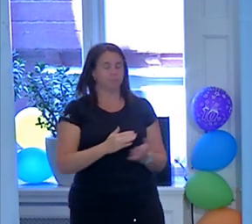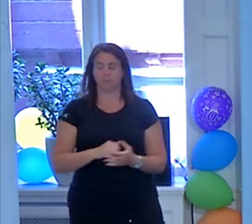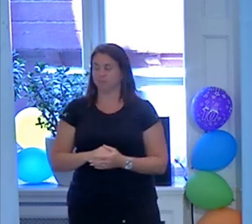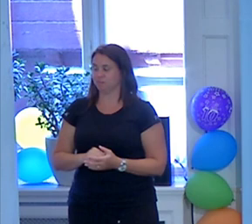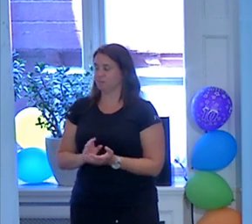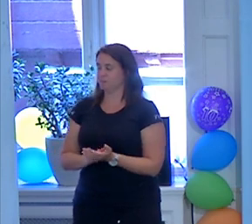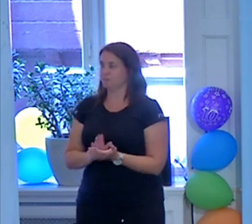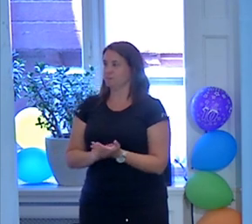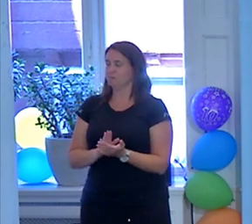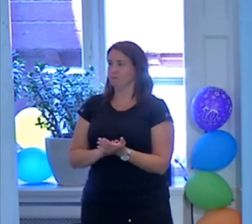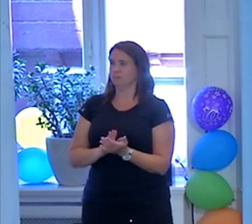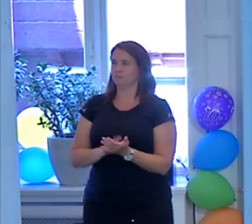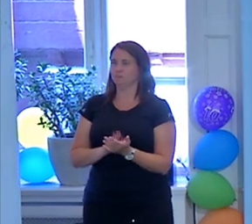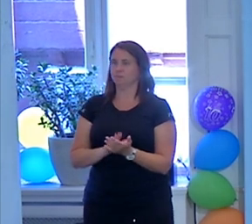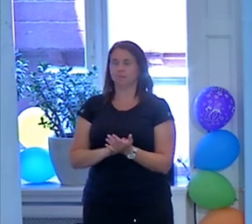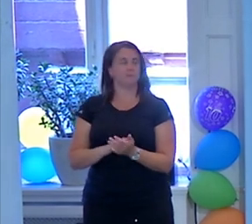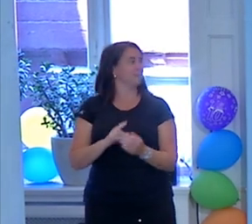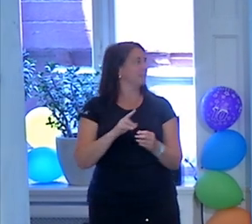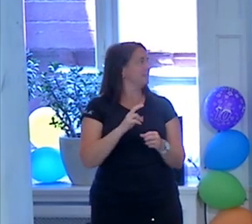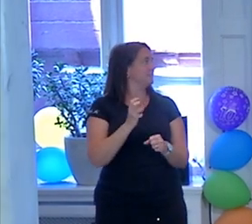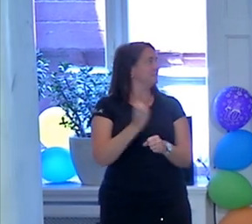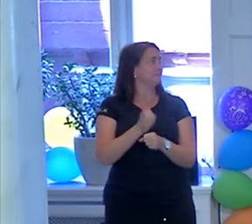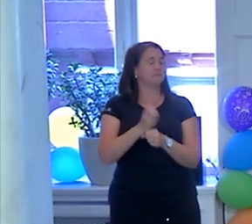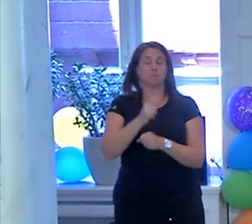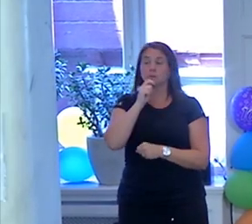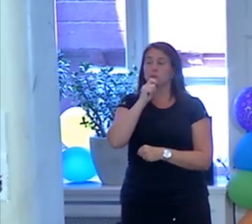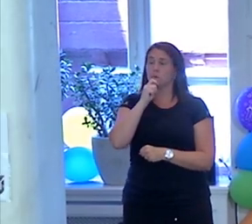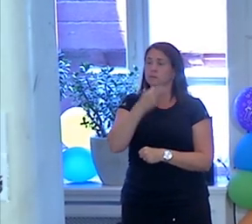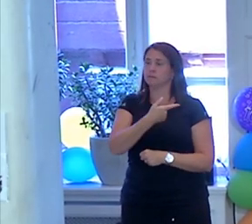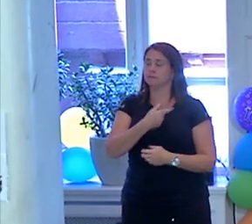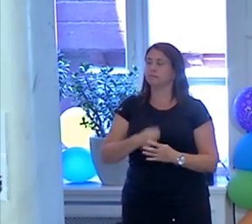Tack så, tack så jättemycket.